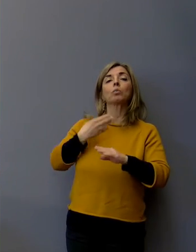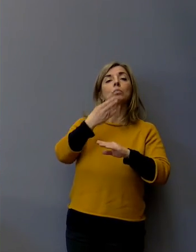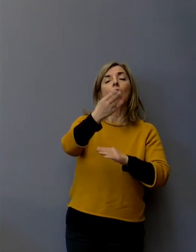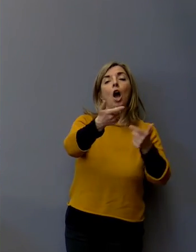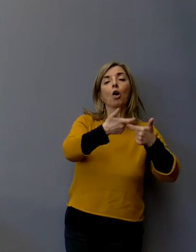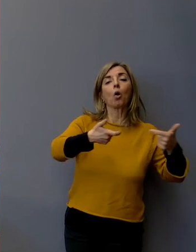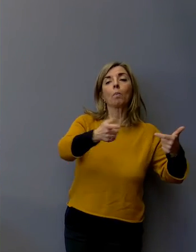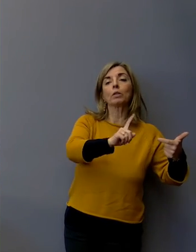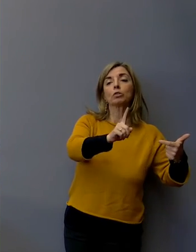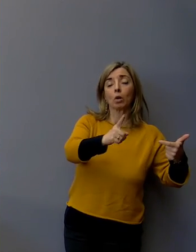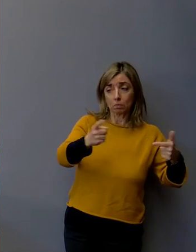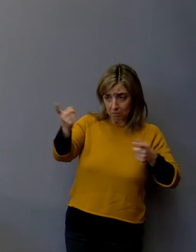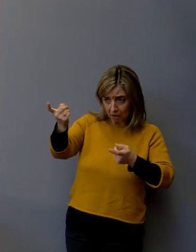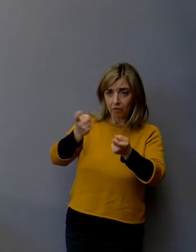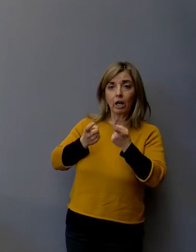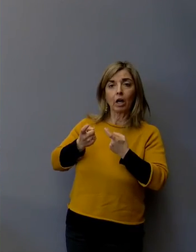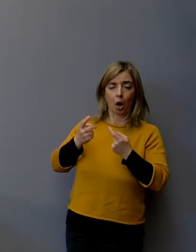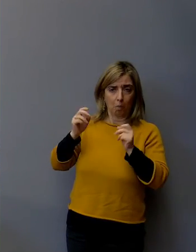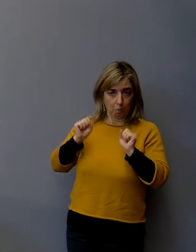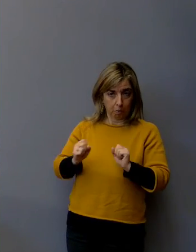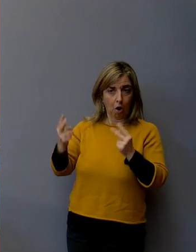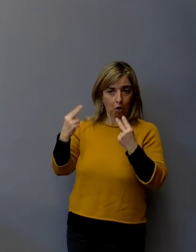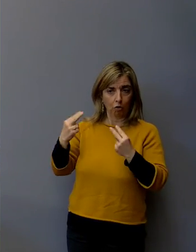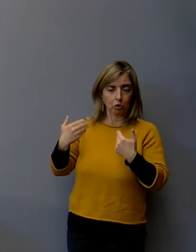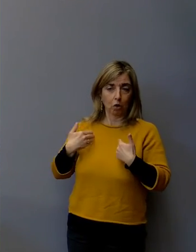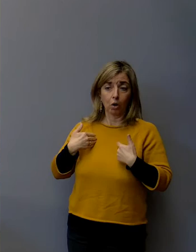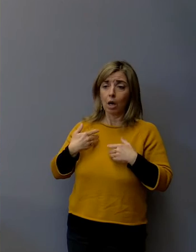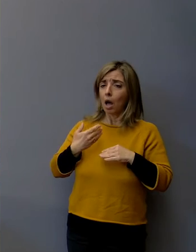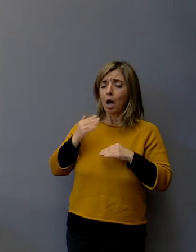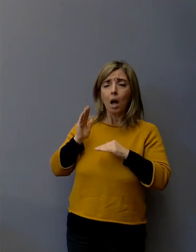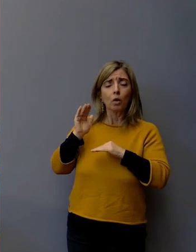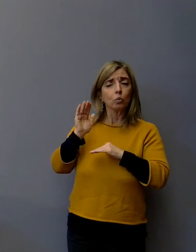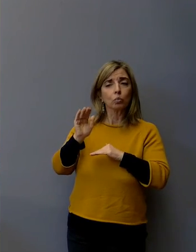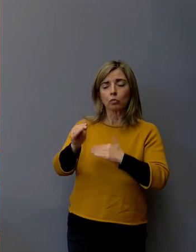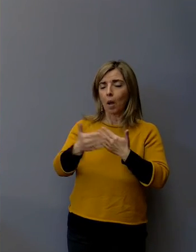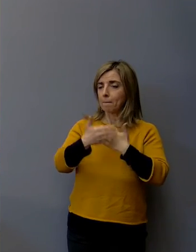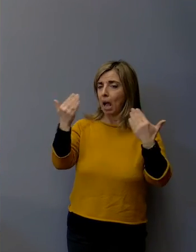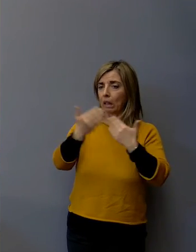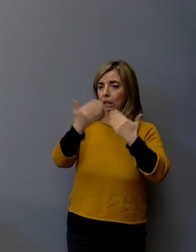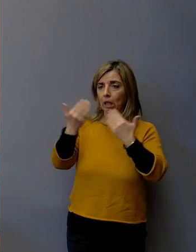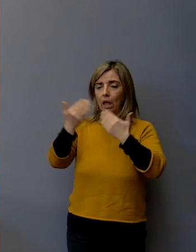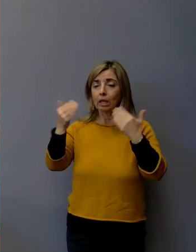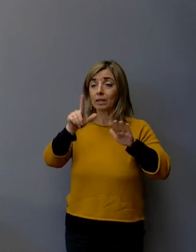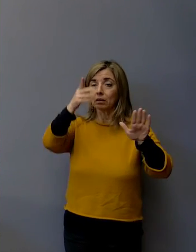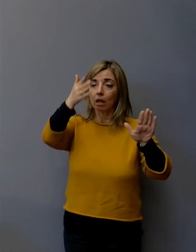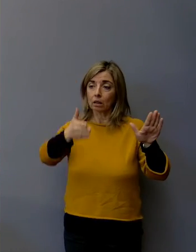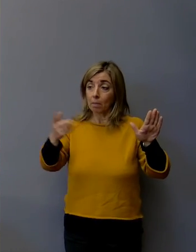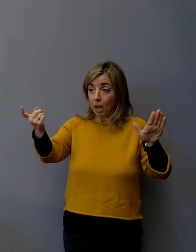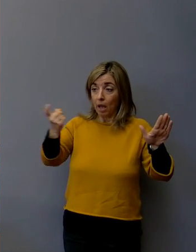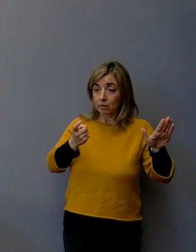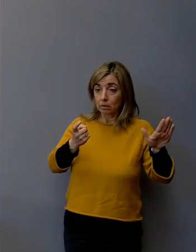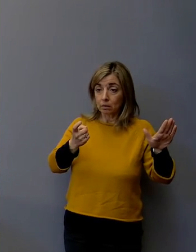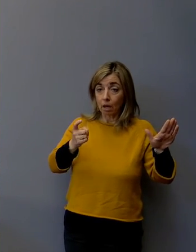però venite pure a controllare unite le sette e mezza tutte le mattine a controllare sinora non ho visto nessuno di quelli che criticano quale sette e mezza